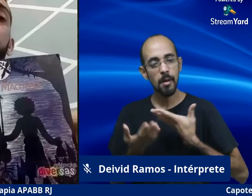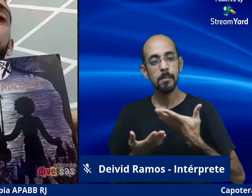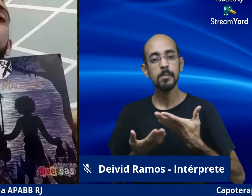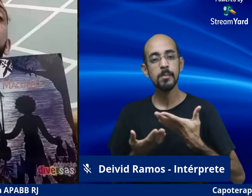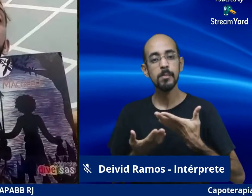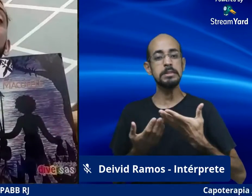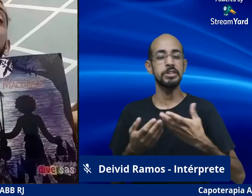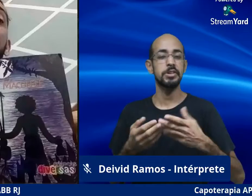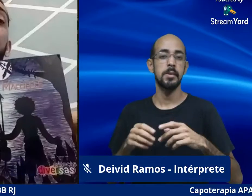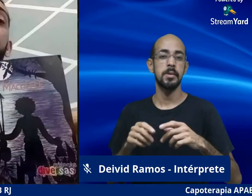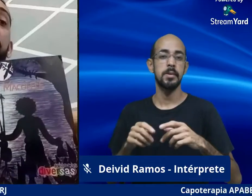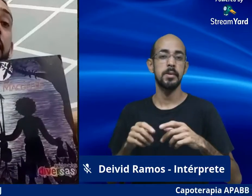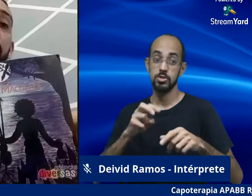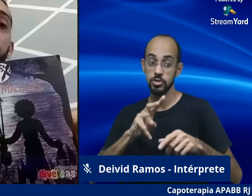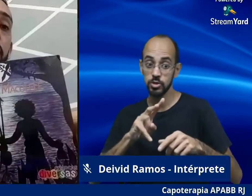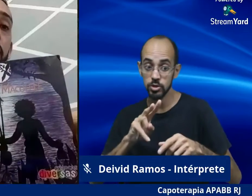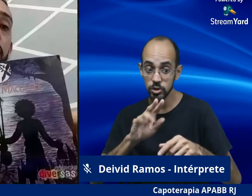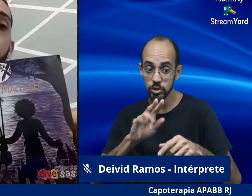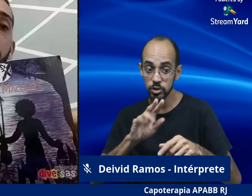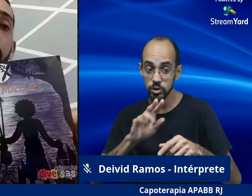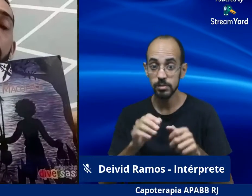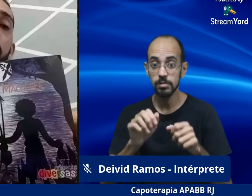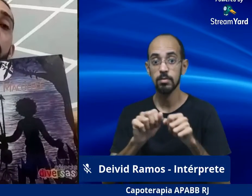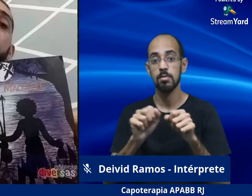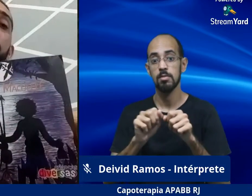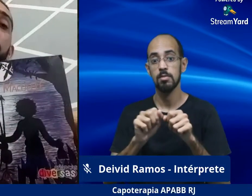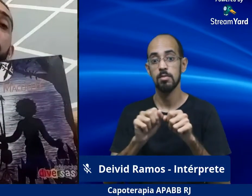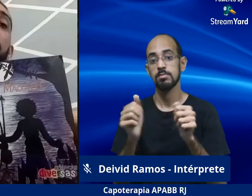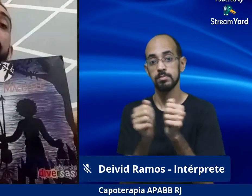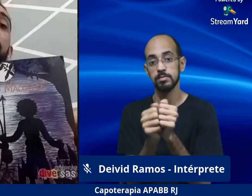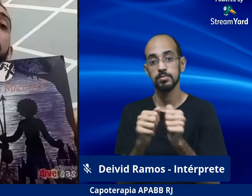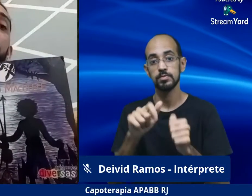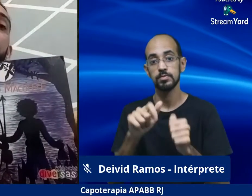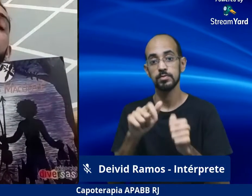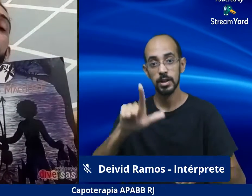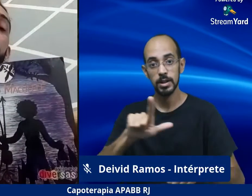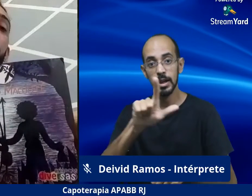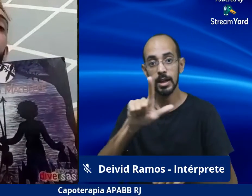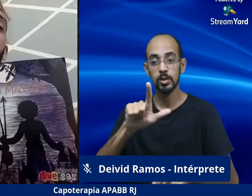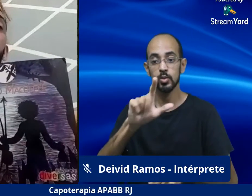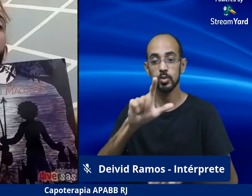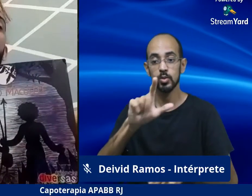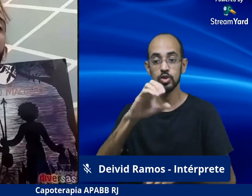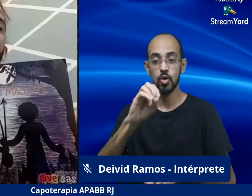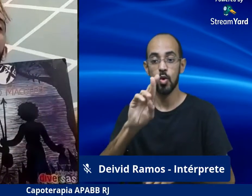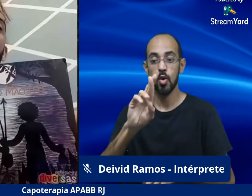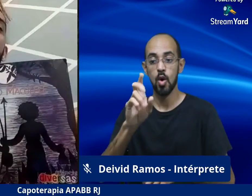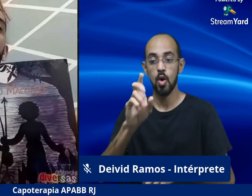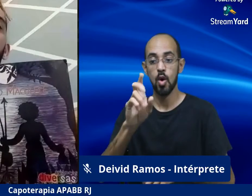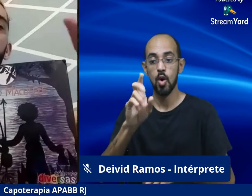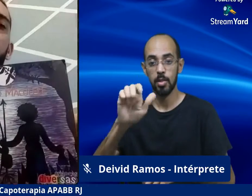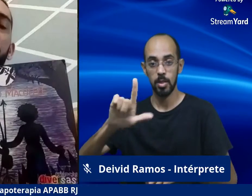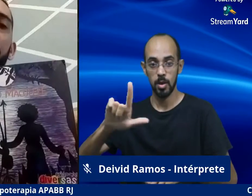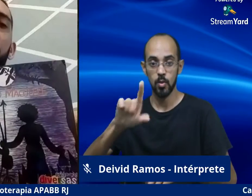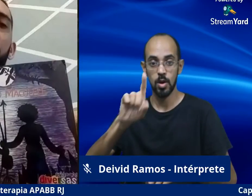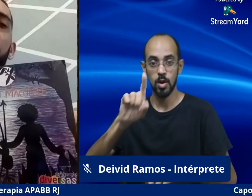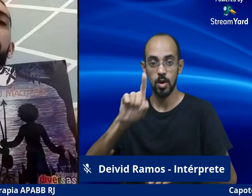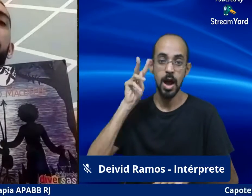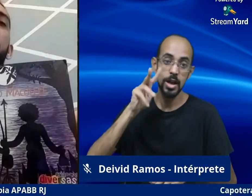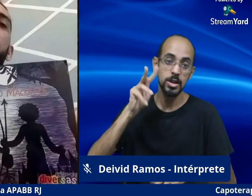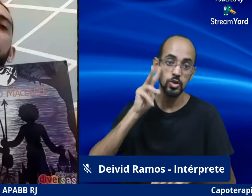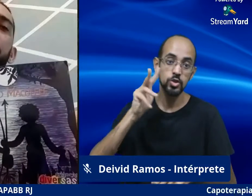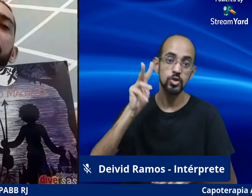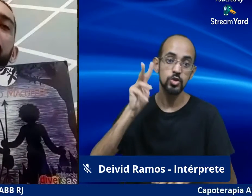trabalhando também através da literatura de cordel, que eu vim trazendo. Então são histórias, né, que têm um cunho